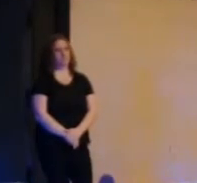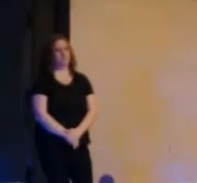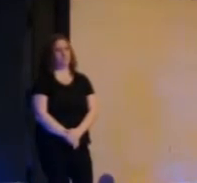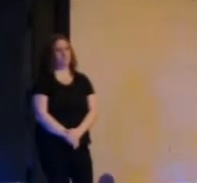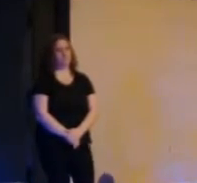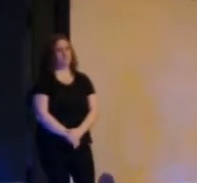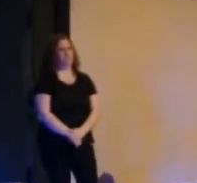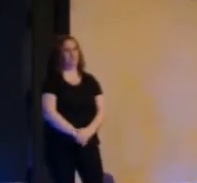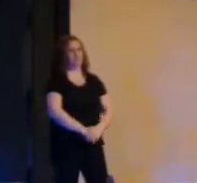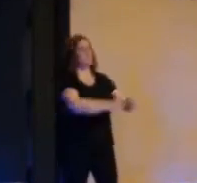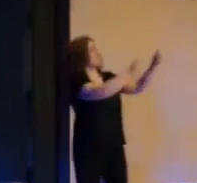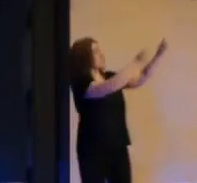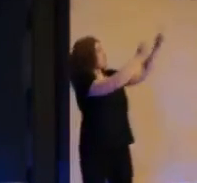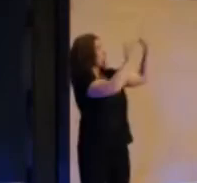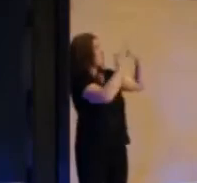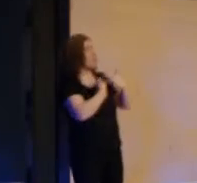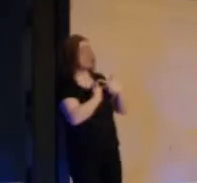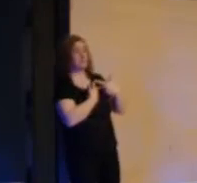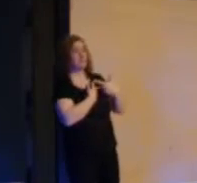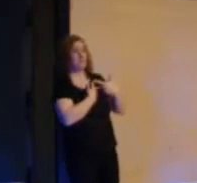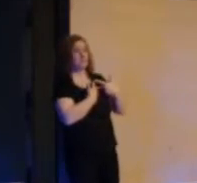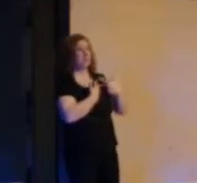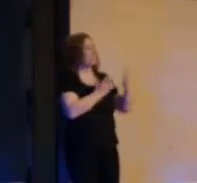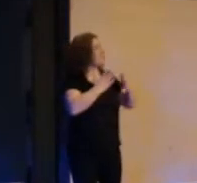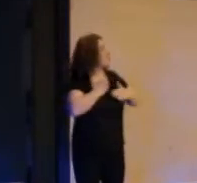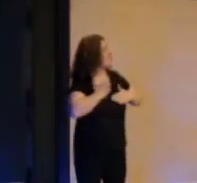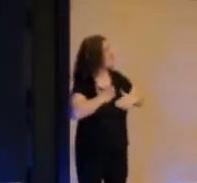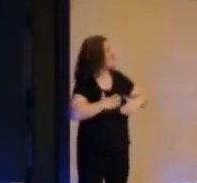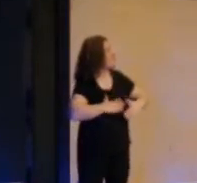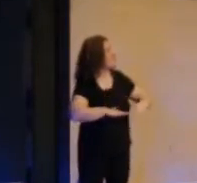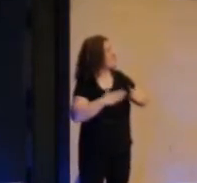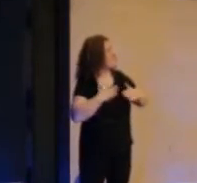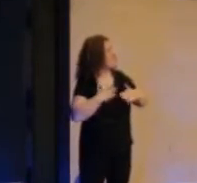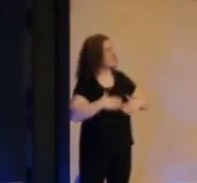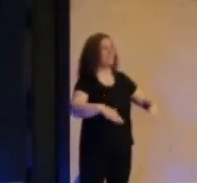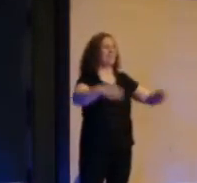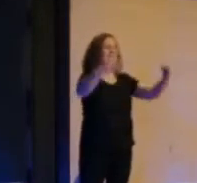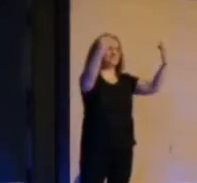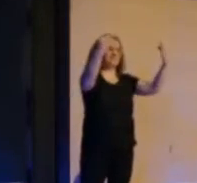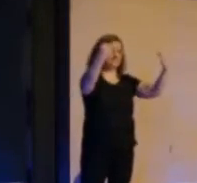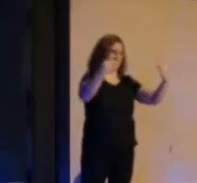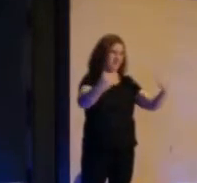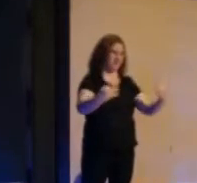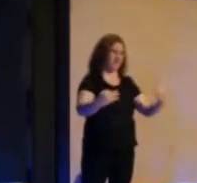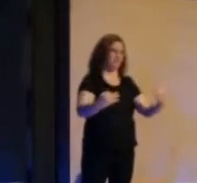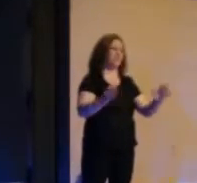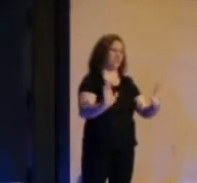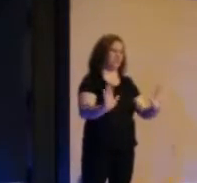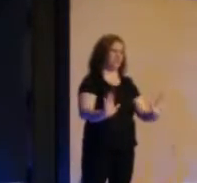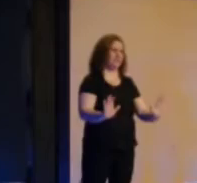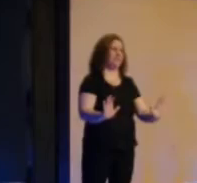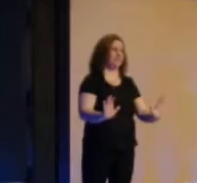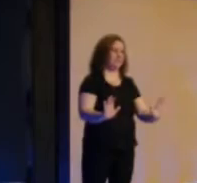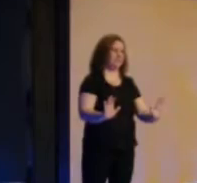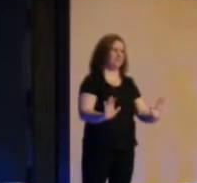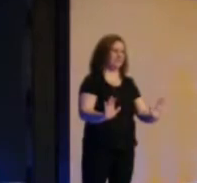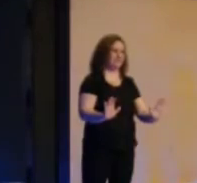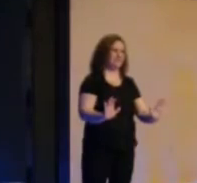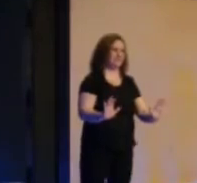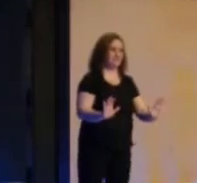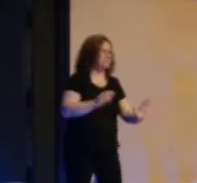Escucho una voz. Tout va être bien, ma chérie. Reste calme. Se precipita al vacío y